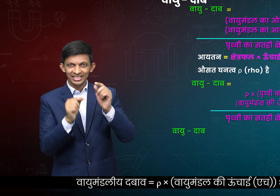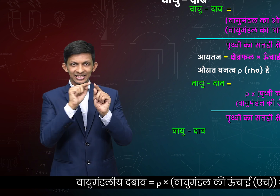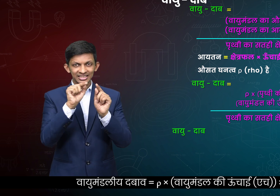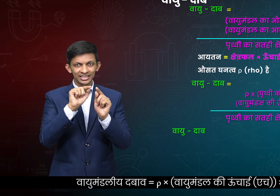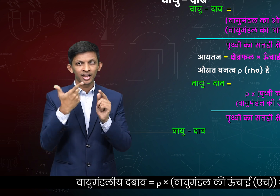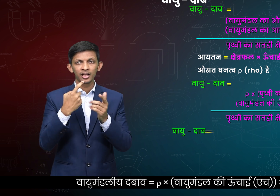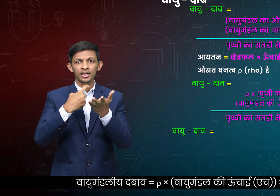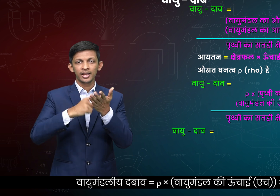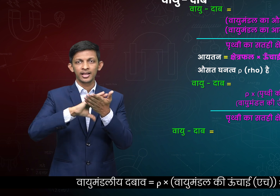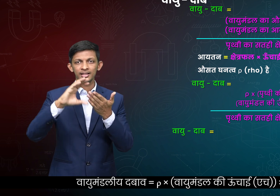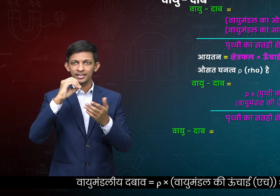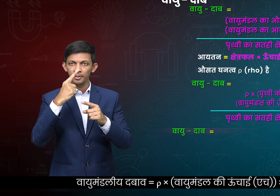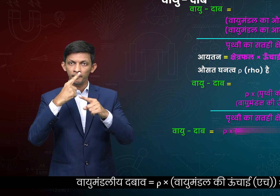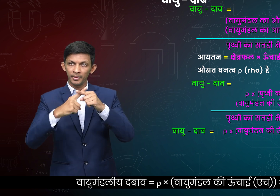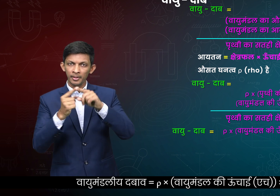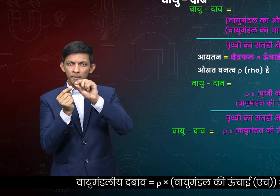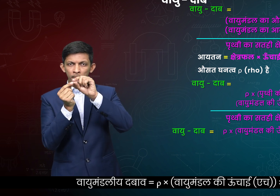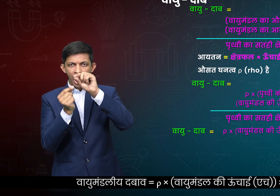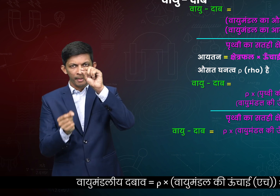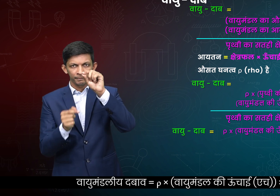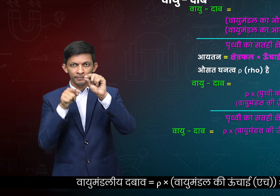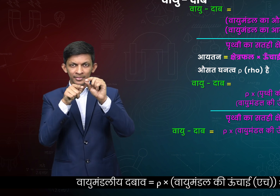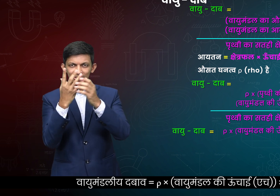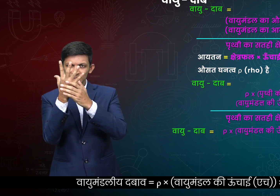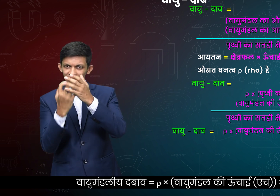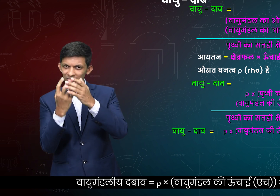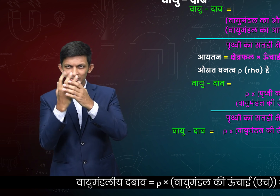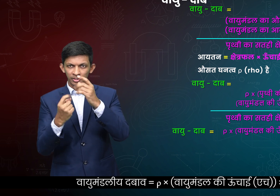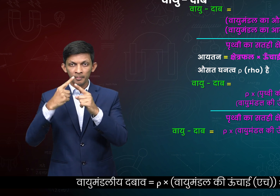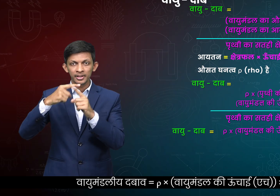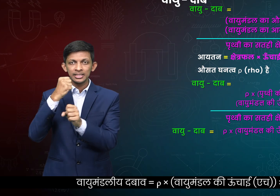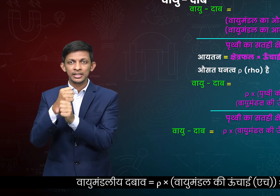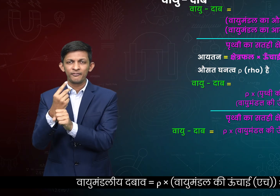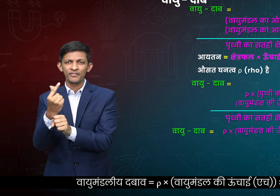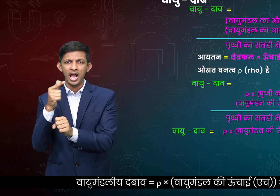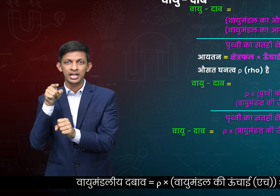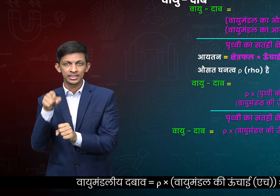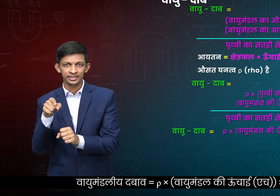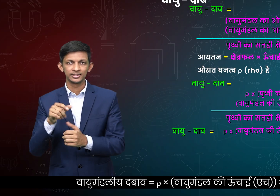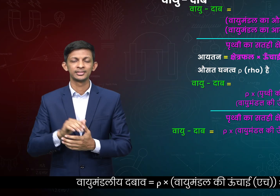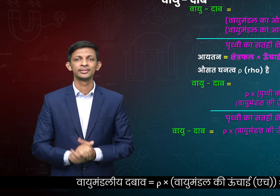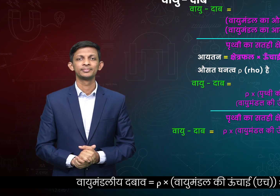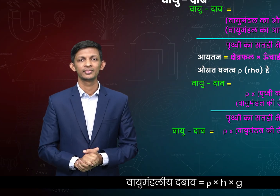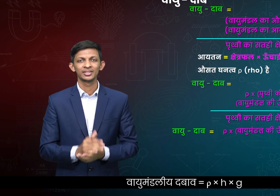वायुमंडलीय दबाव इज इक्वल्स टू P इंटू वायुमंडल की ऊंचाई h इंटू g।